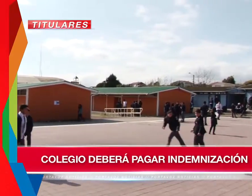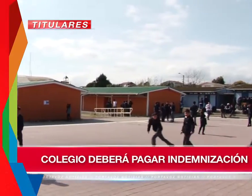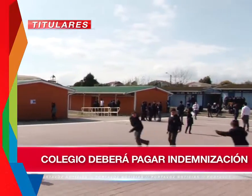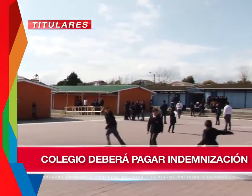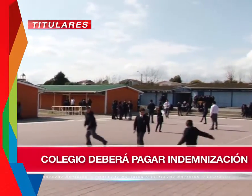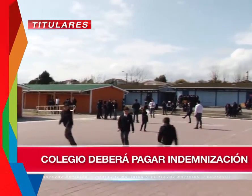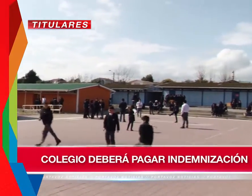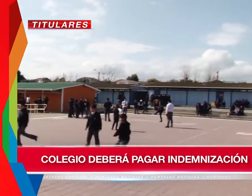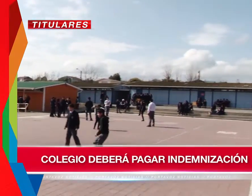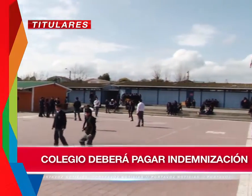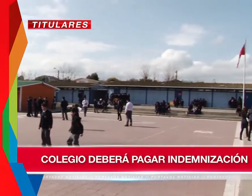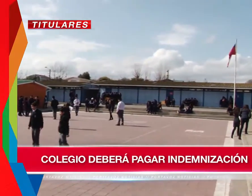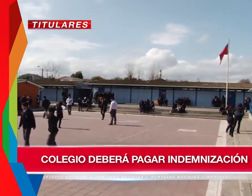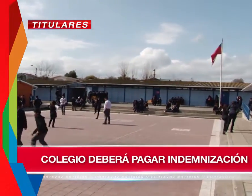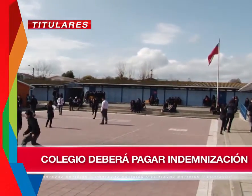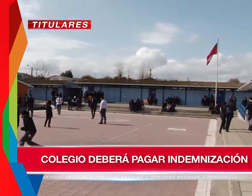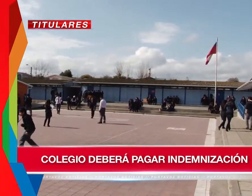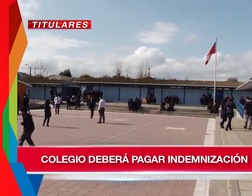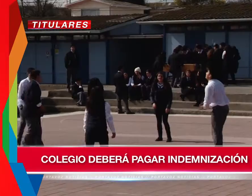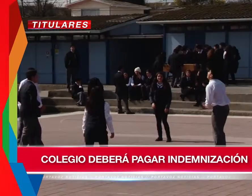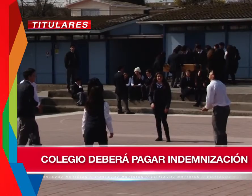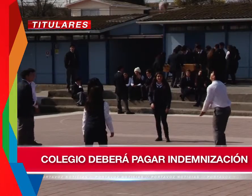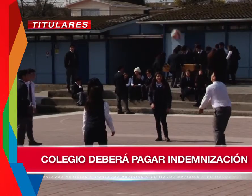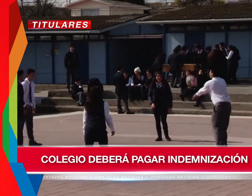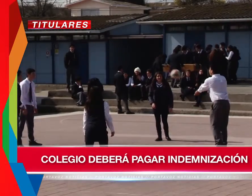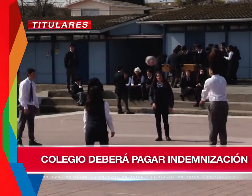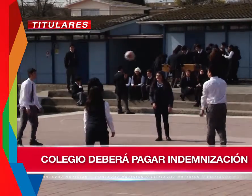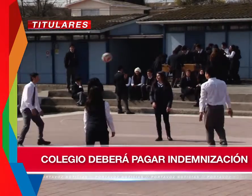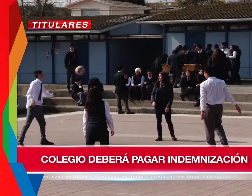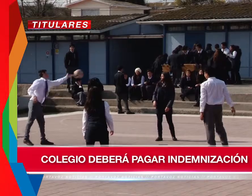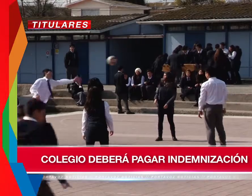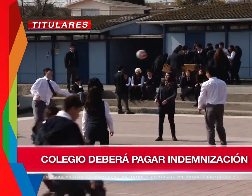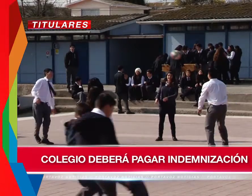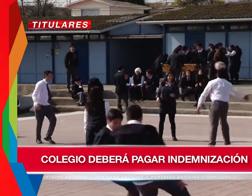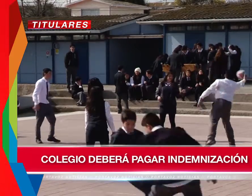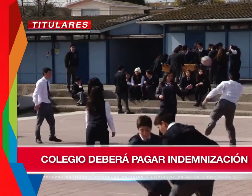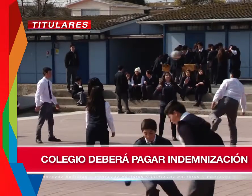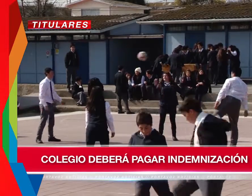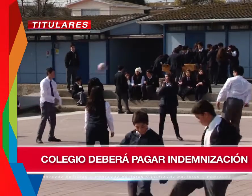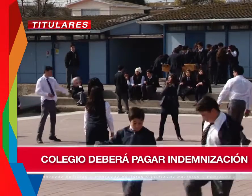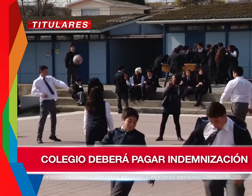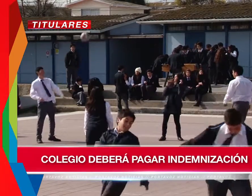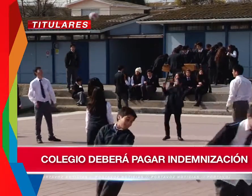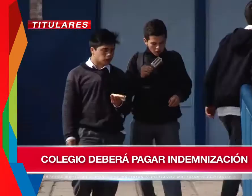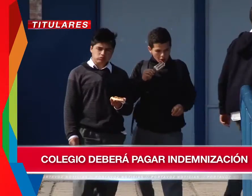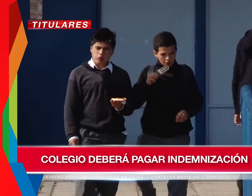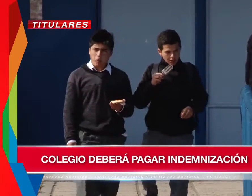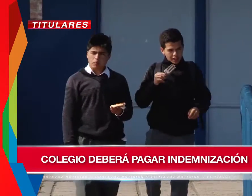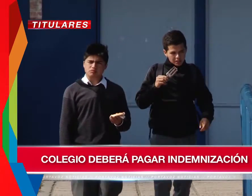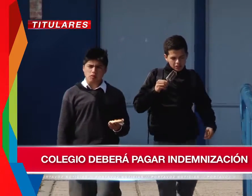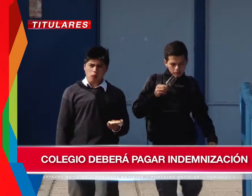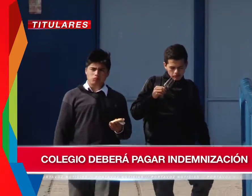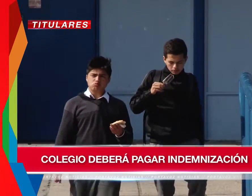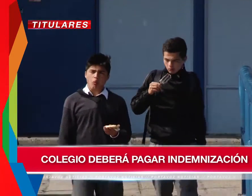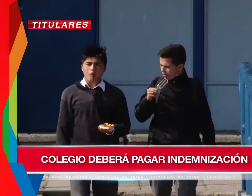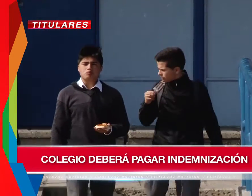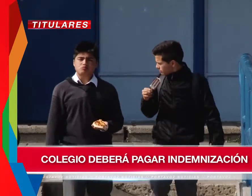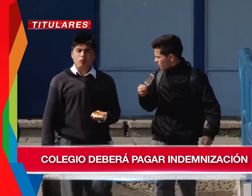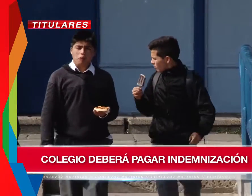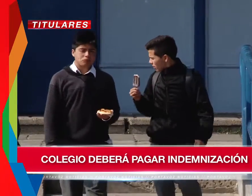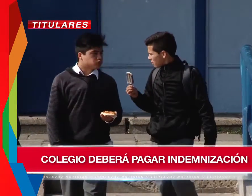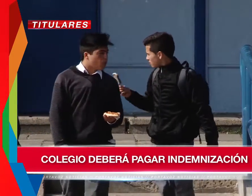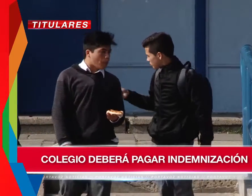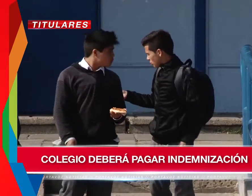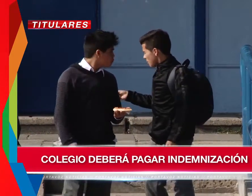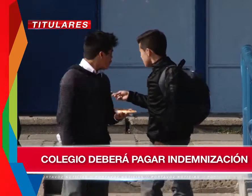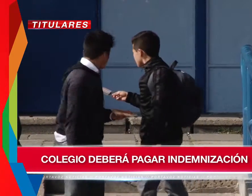atención, cuando los niños hacen actividades extracurriculares fuera del colegio, los establecimientos sí tienen responsabilidad por su cuidado. La justicia ordenó